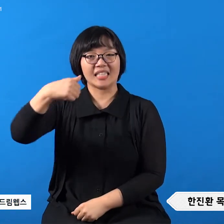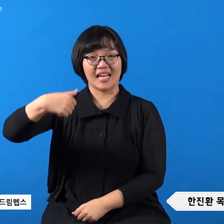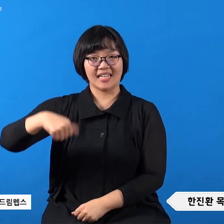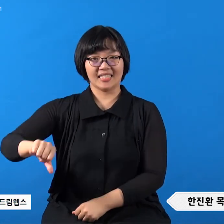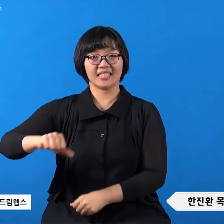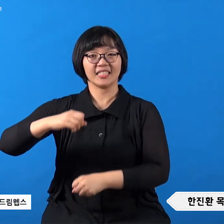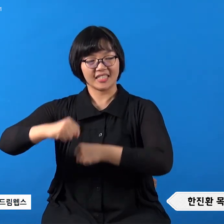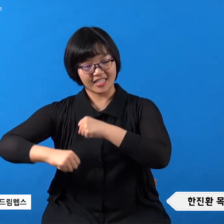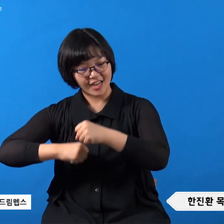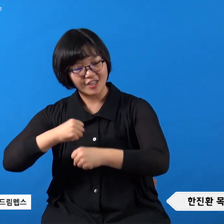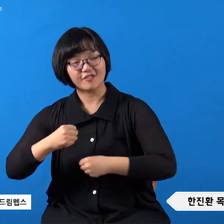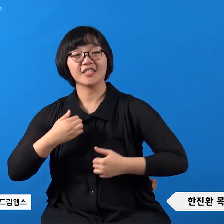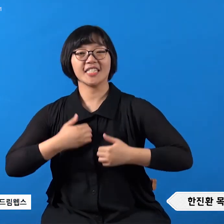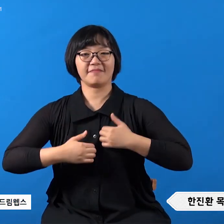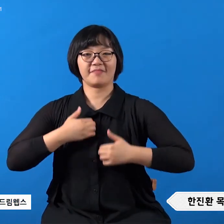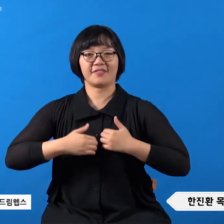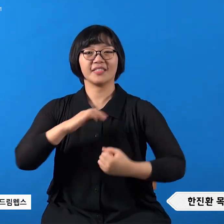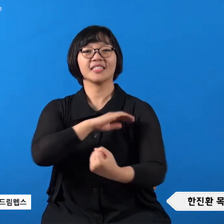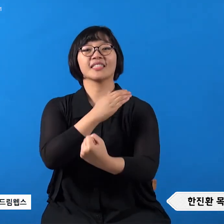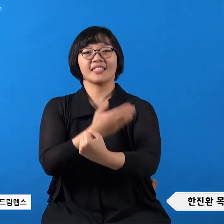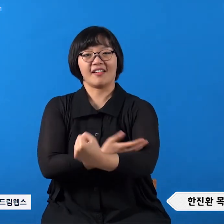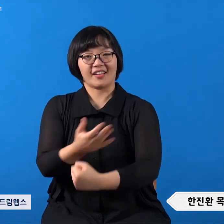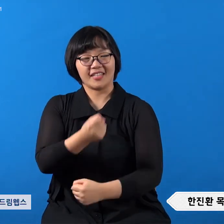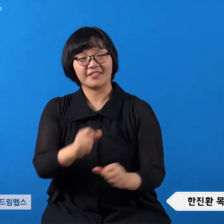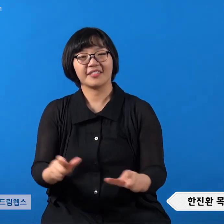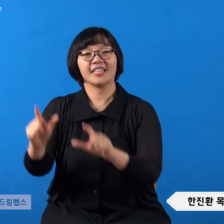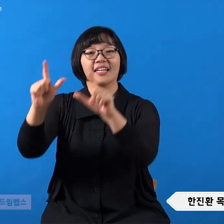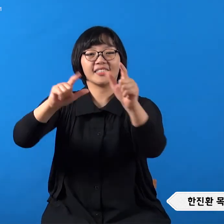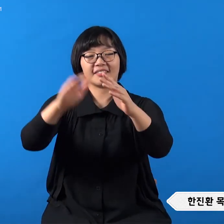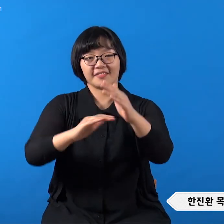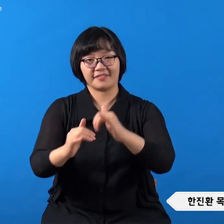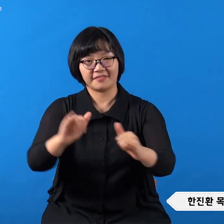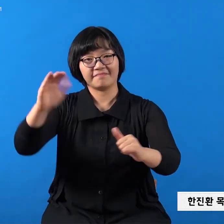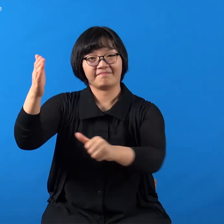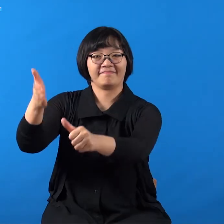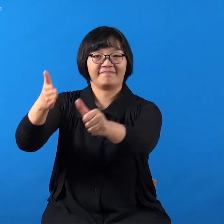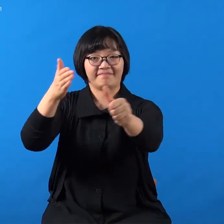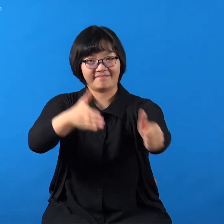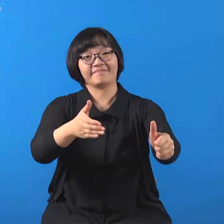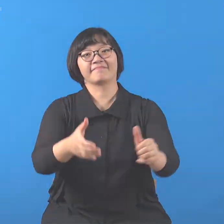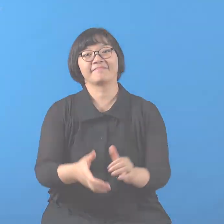자유와 기쁨과 능력을 마음껏 누리는 우리 성도들 되시기를 바랍니다.